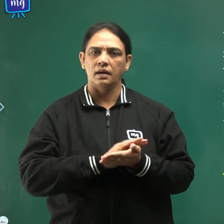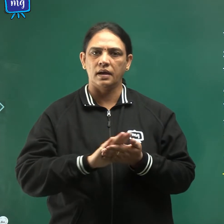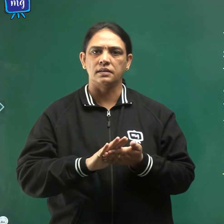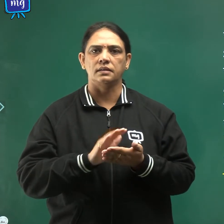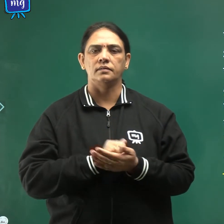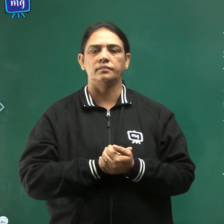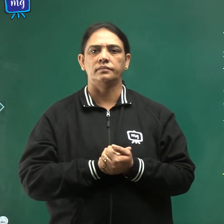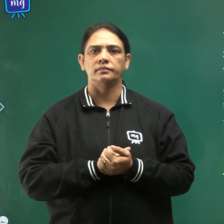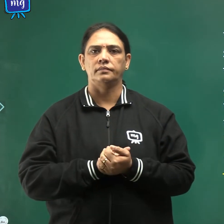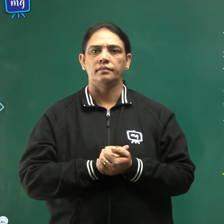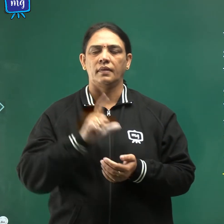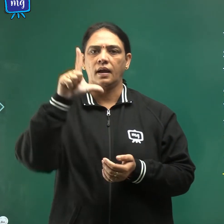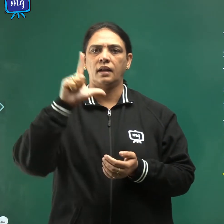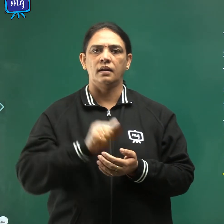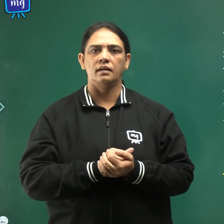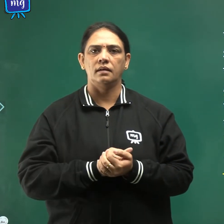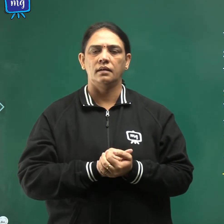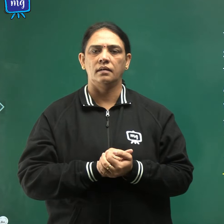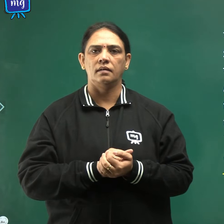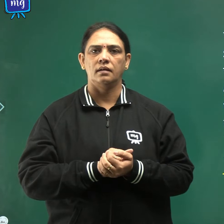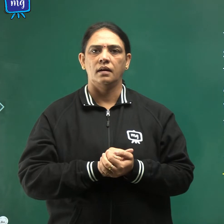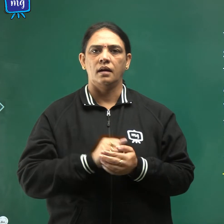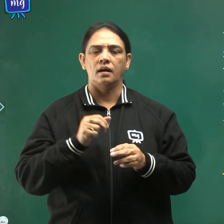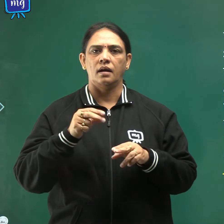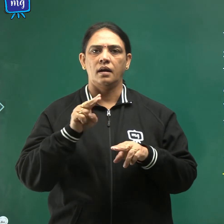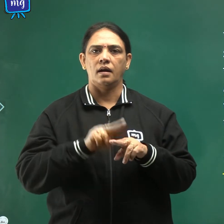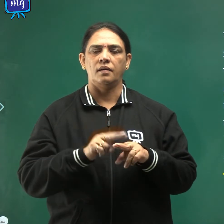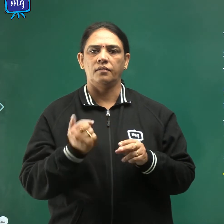H। L F1